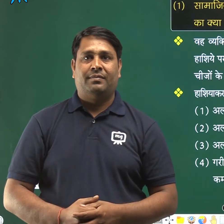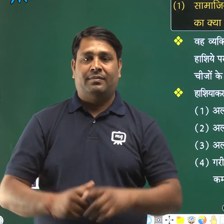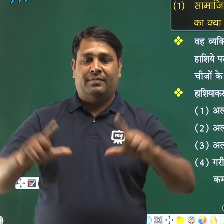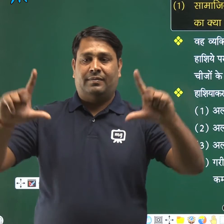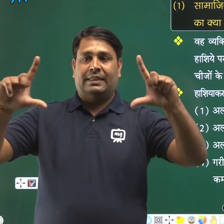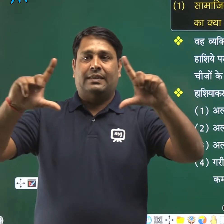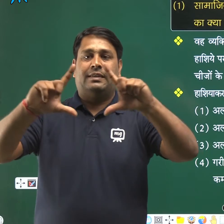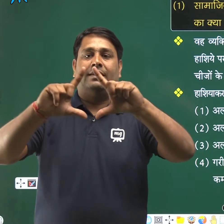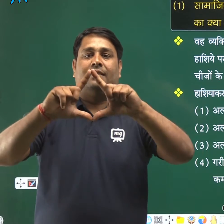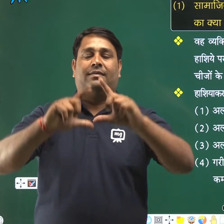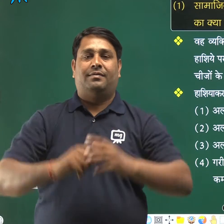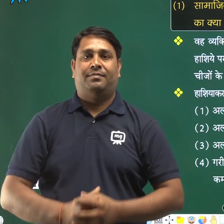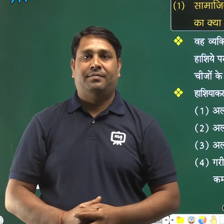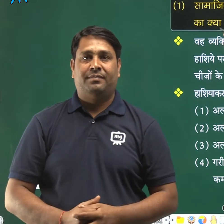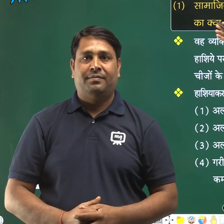सारांश